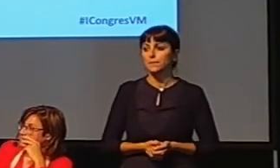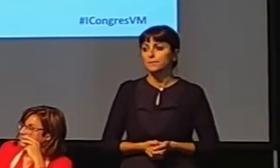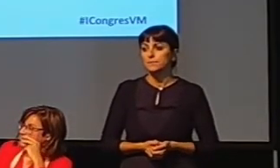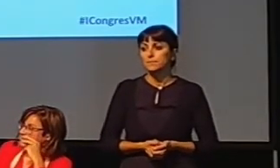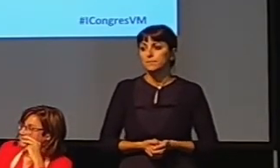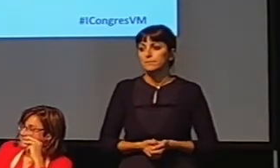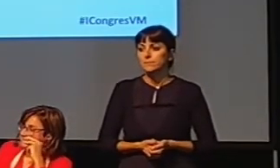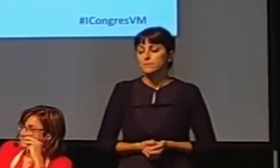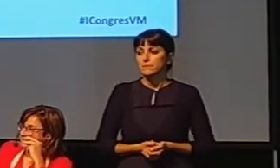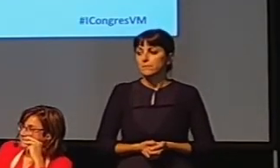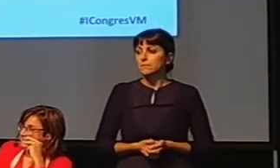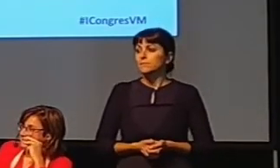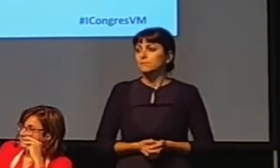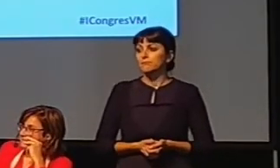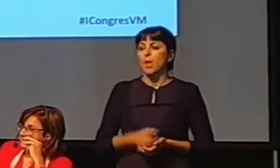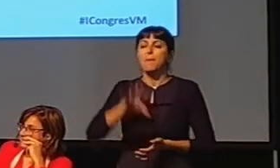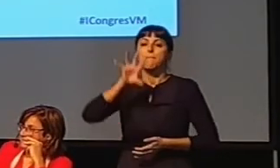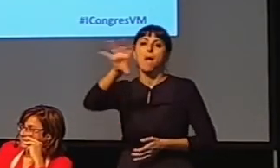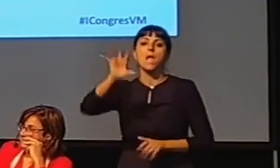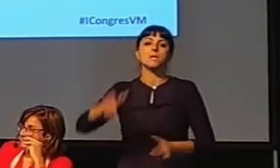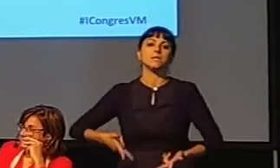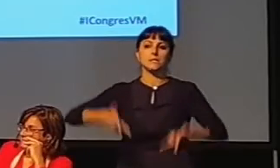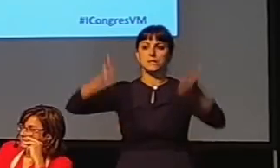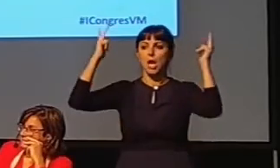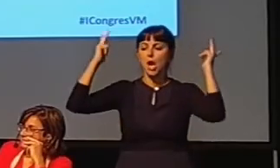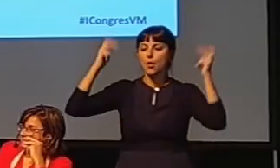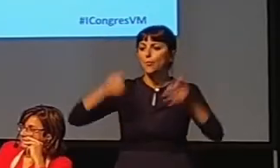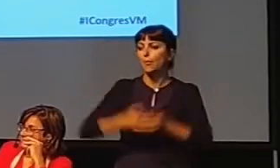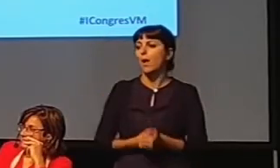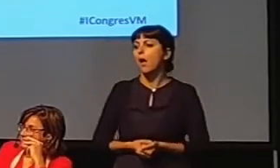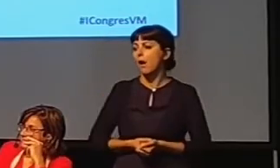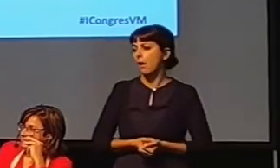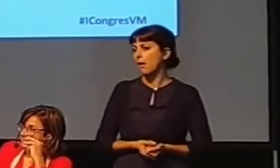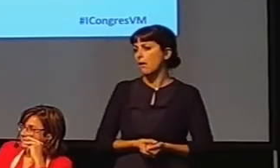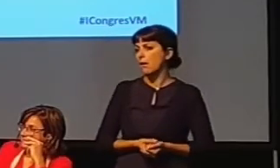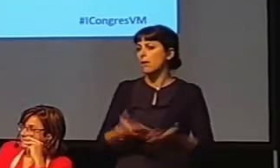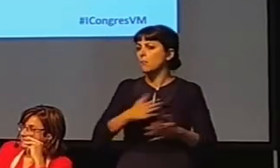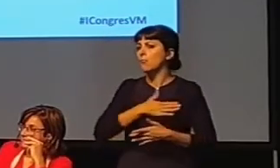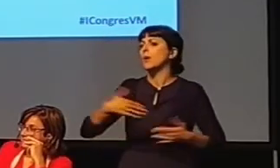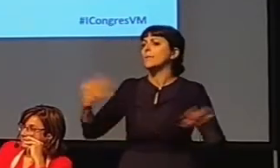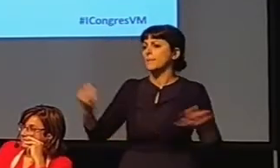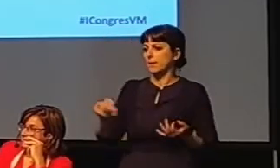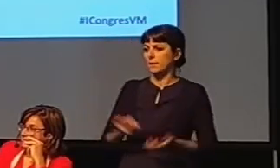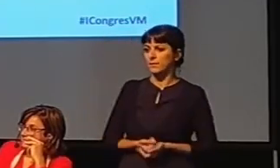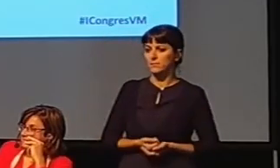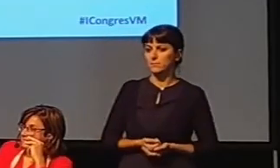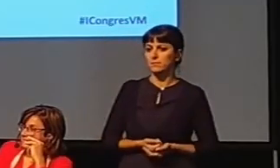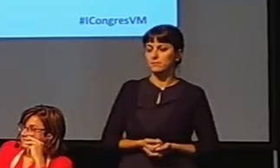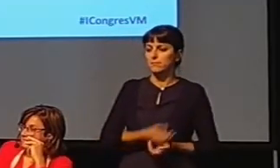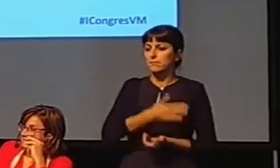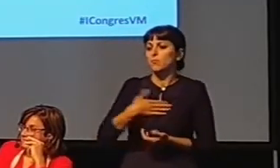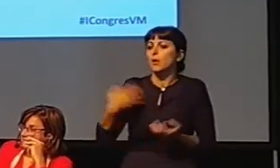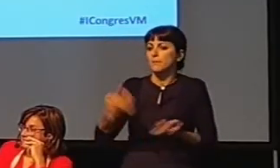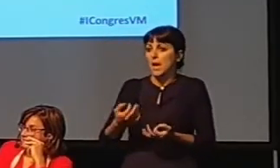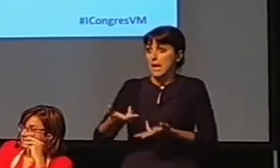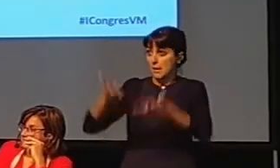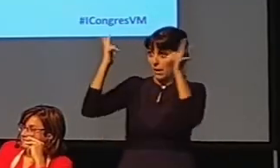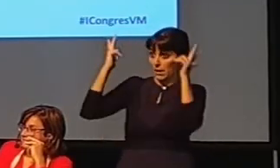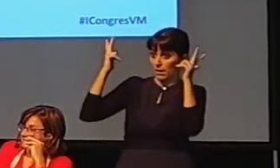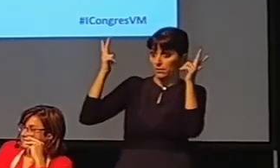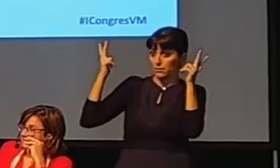valentia, o sigui, parlem d'un país lliure, de la lliure, no? O sigui, què volem, no? O sigui, què és el que volem? Llibertat,